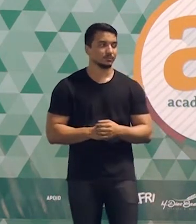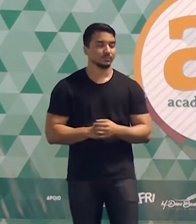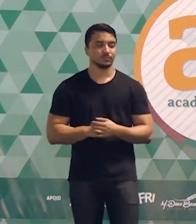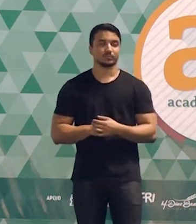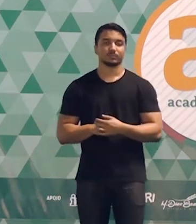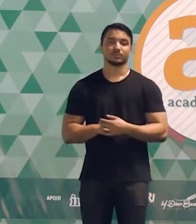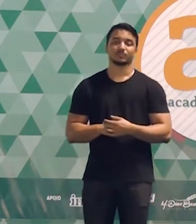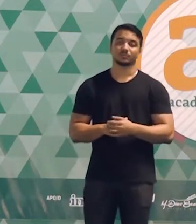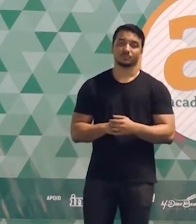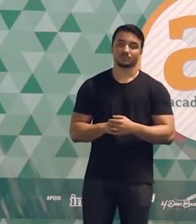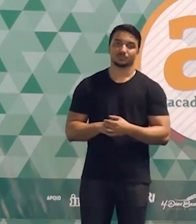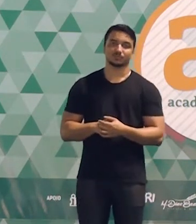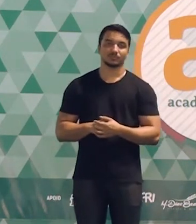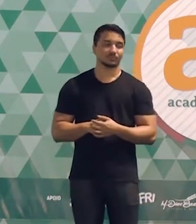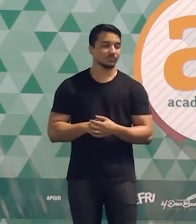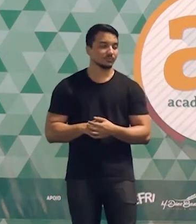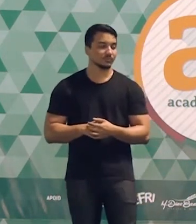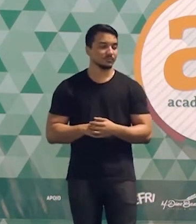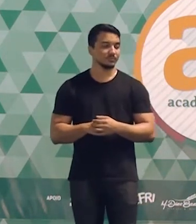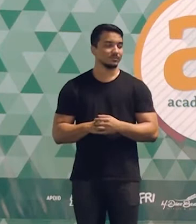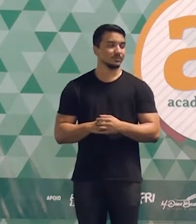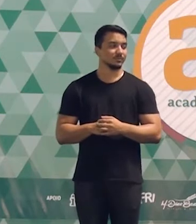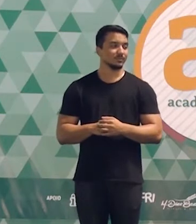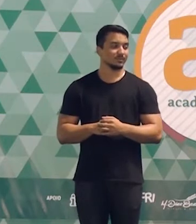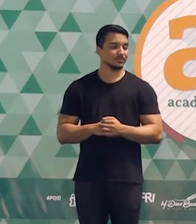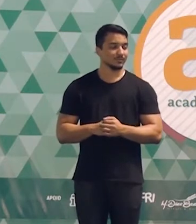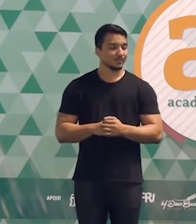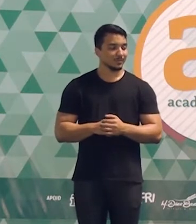Pois pronto, vai aparecer nacionalmente.